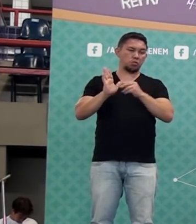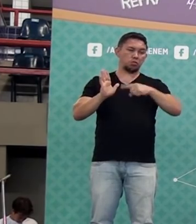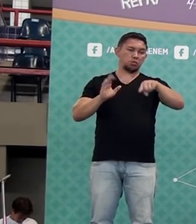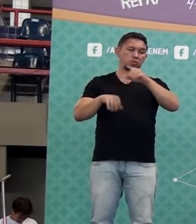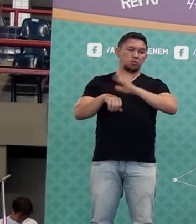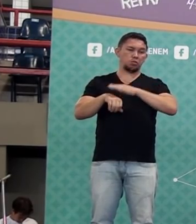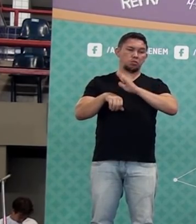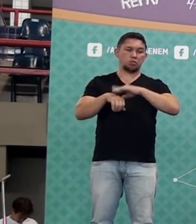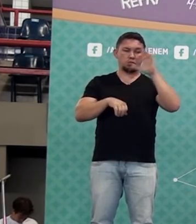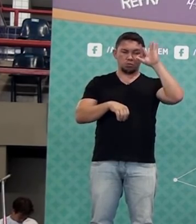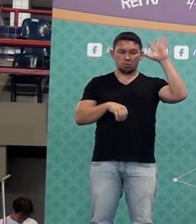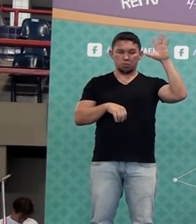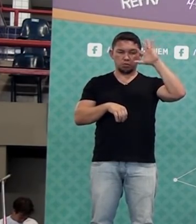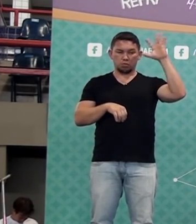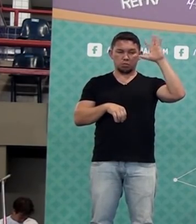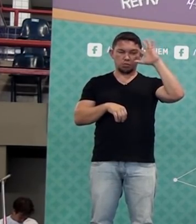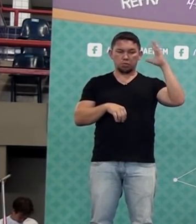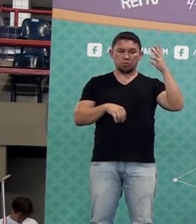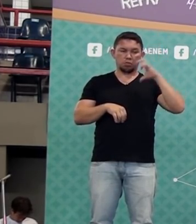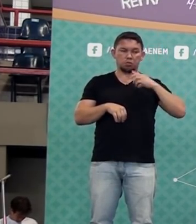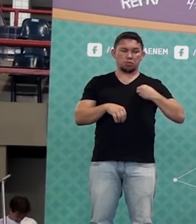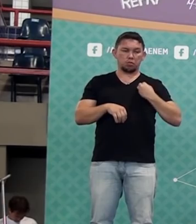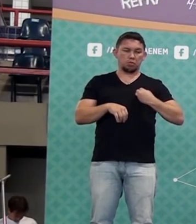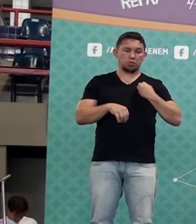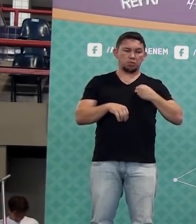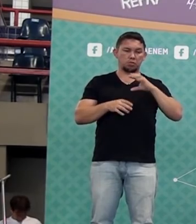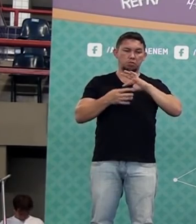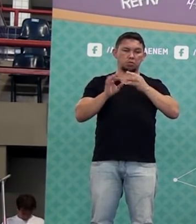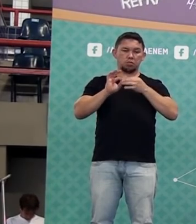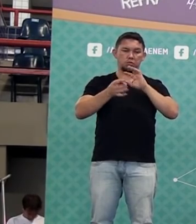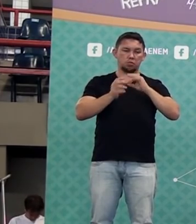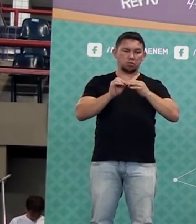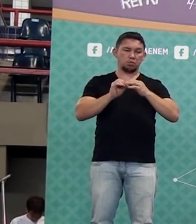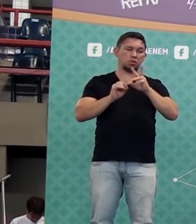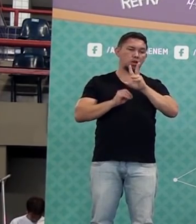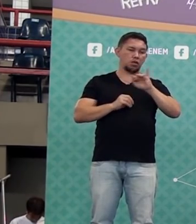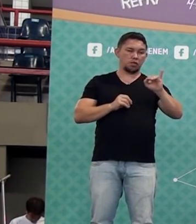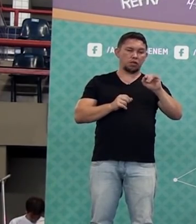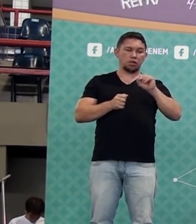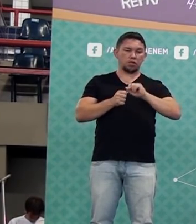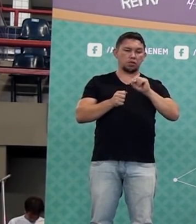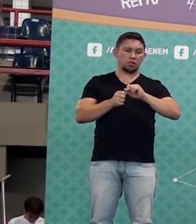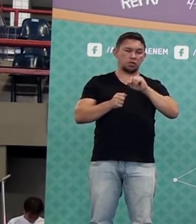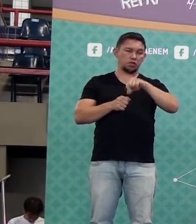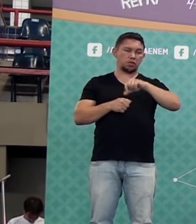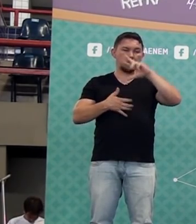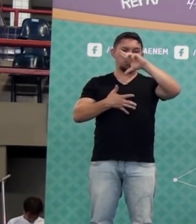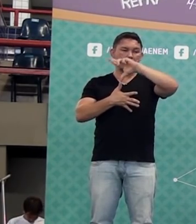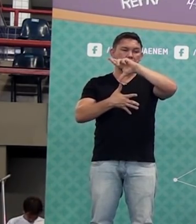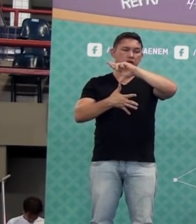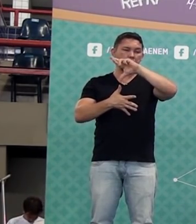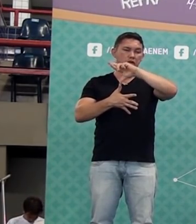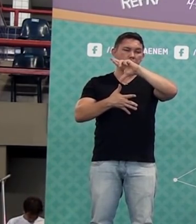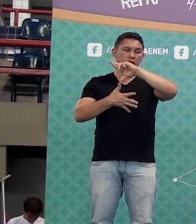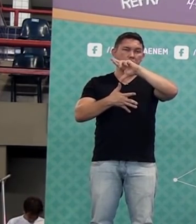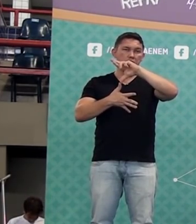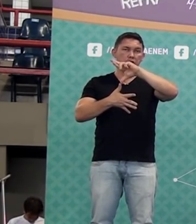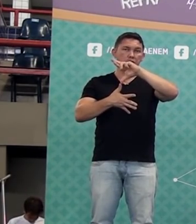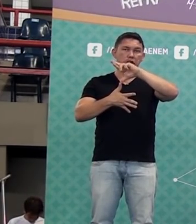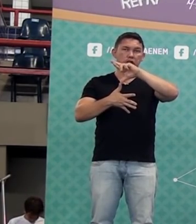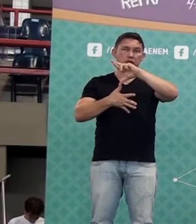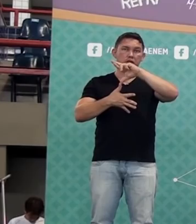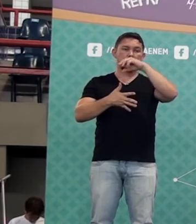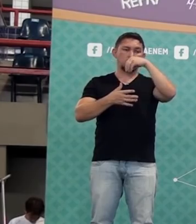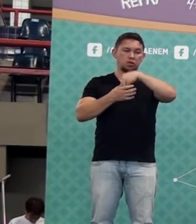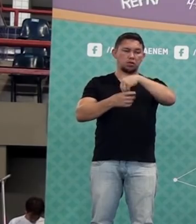vocês façam uma reflexão. Pela primeira vez, as Olimpíadas vão ser realizadas na América Latina, né? Vão ser realizadas no Rio